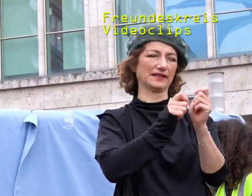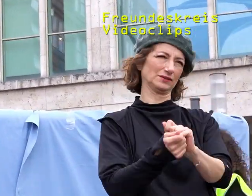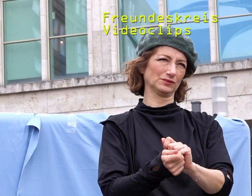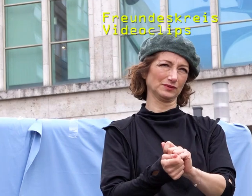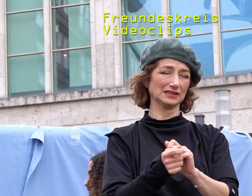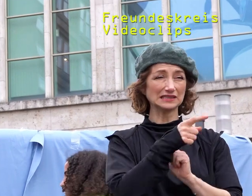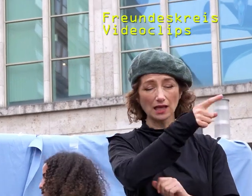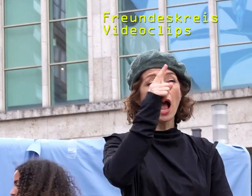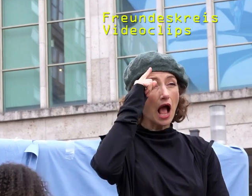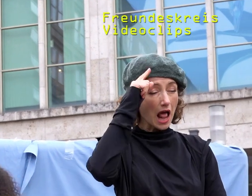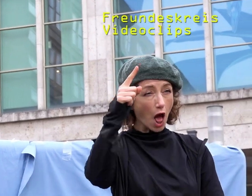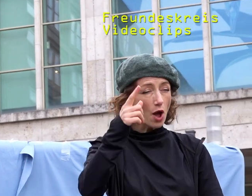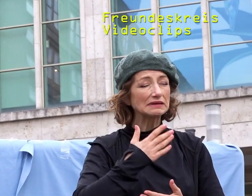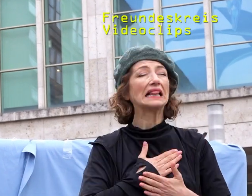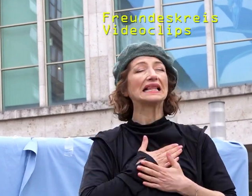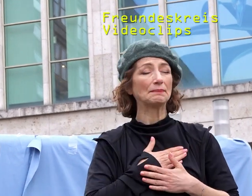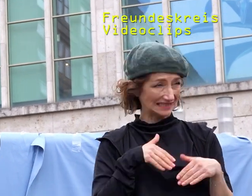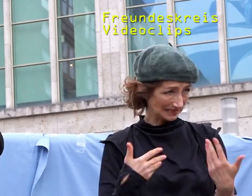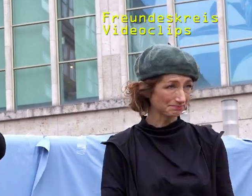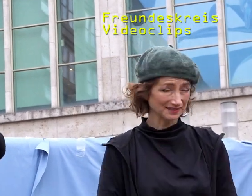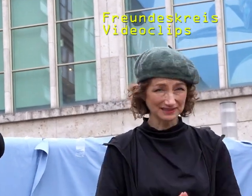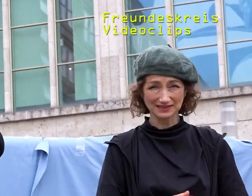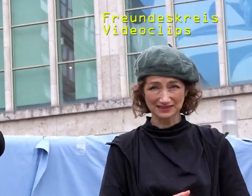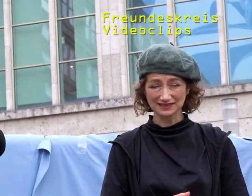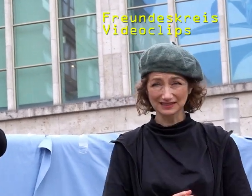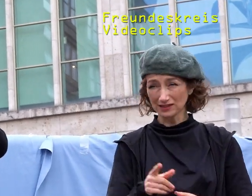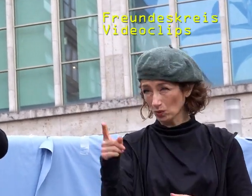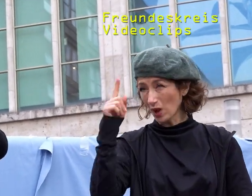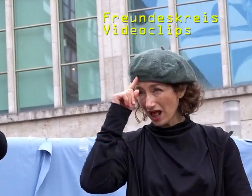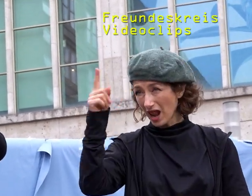du an Liebe glaubst, wenn du an Liebe glaubst,